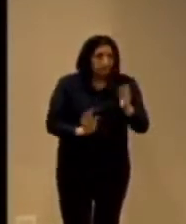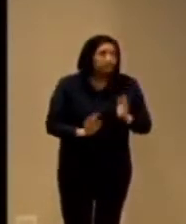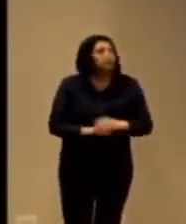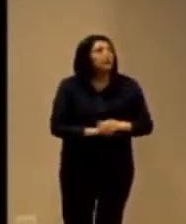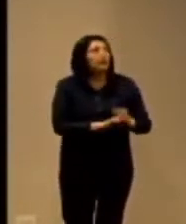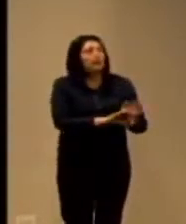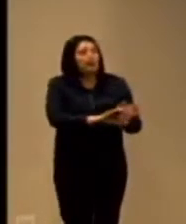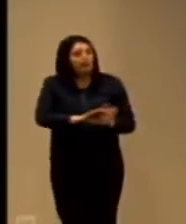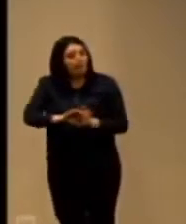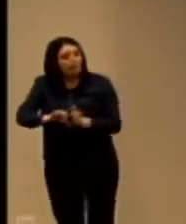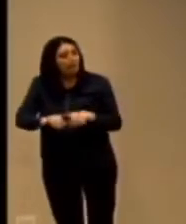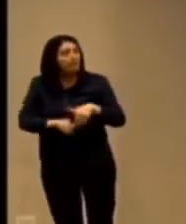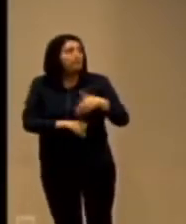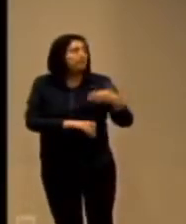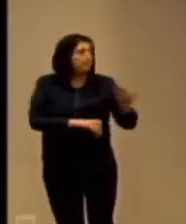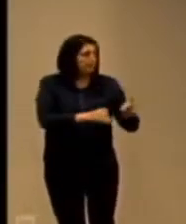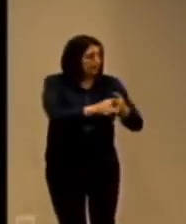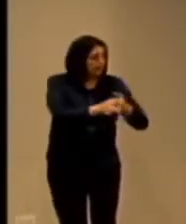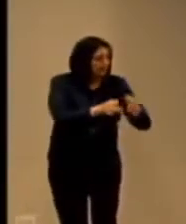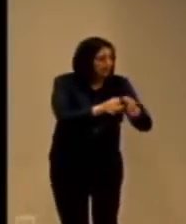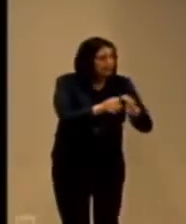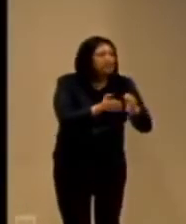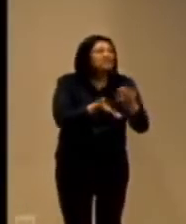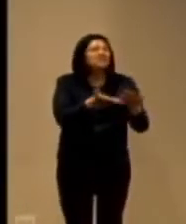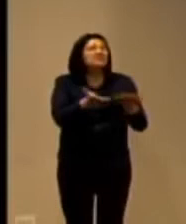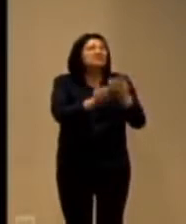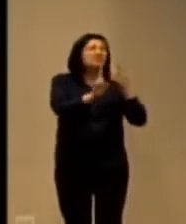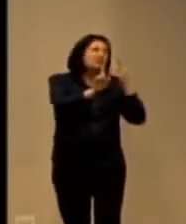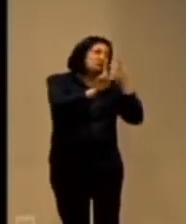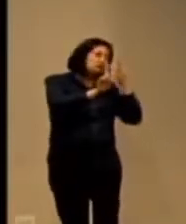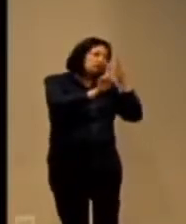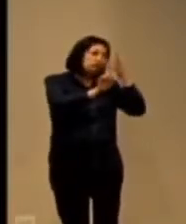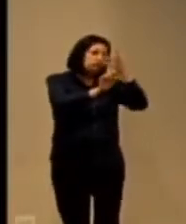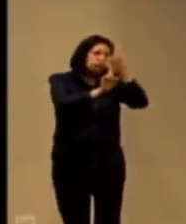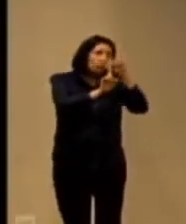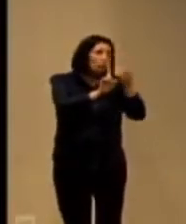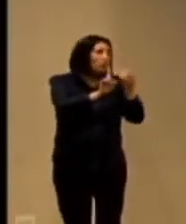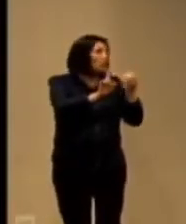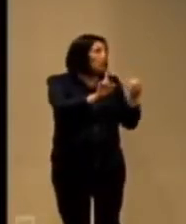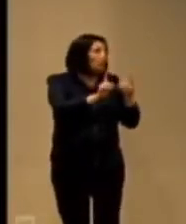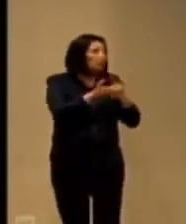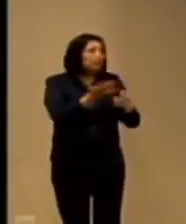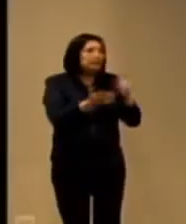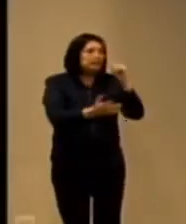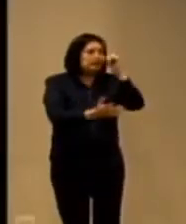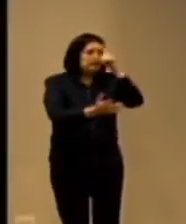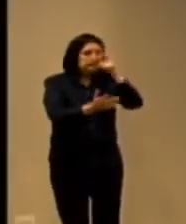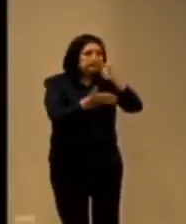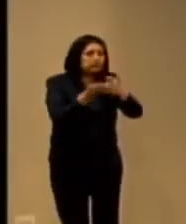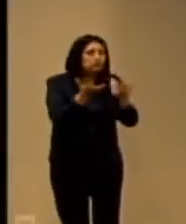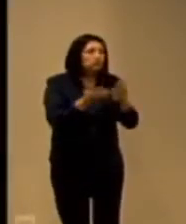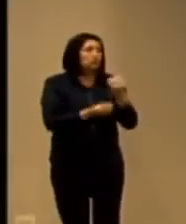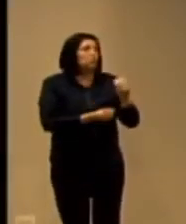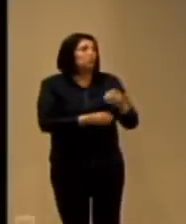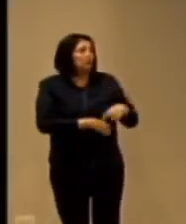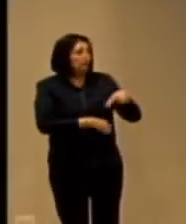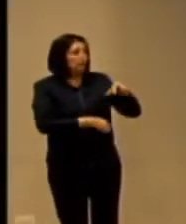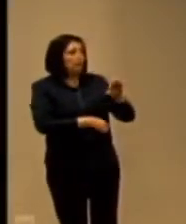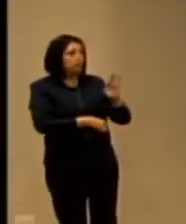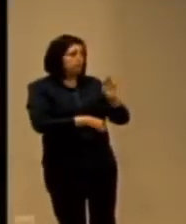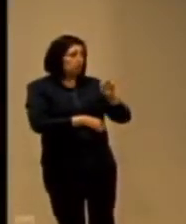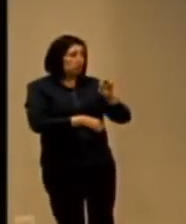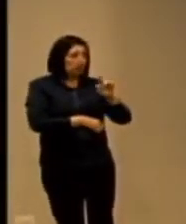Ahora, para poder hablar de, digamos, los retos y los desafíos que tiene un programa como PRONAVEC para